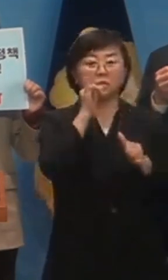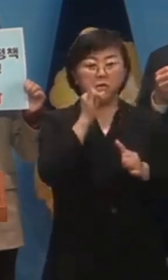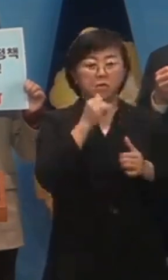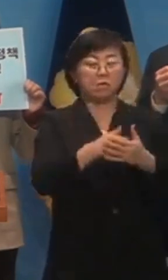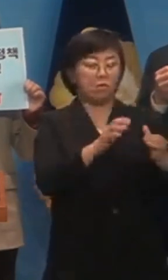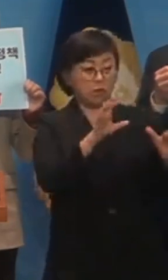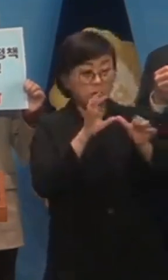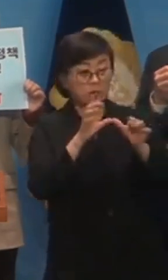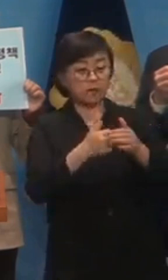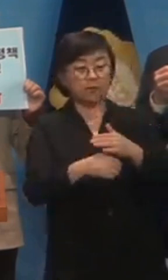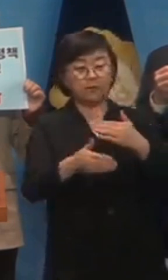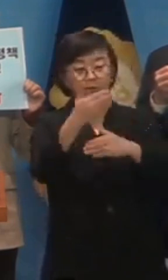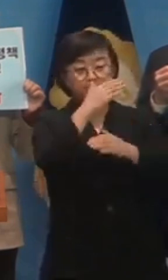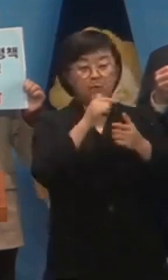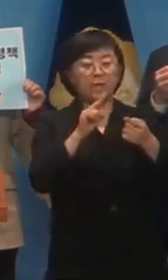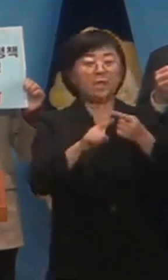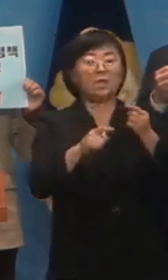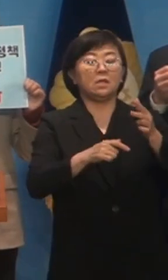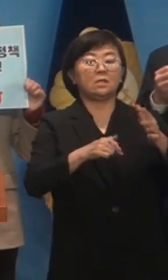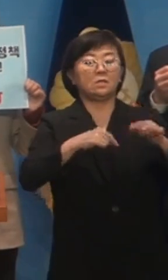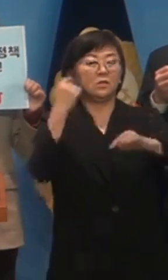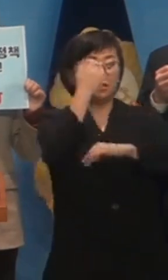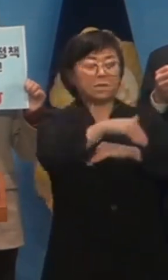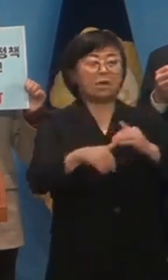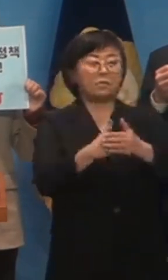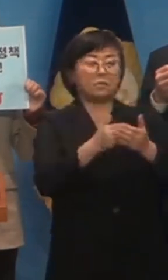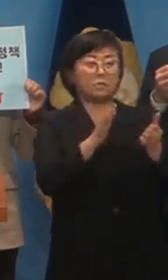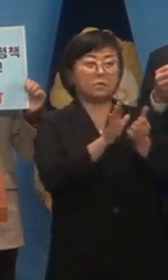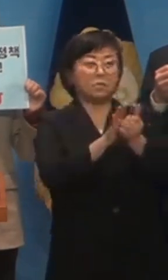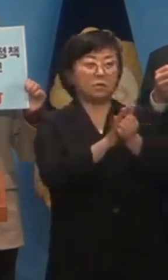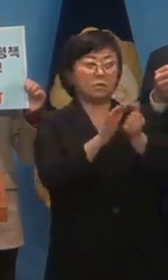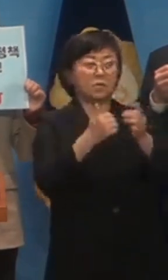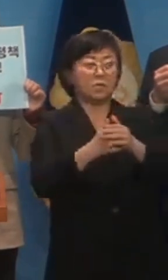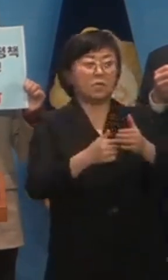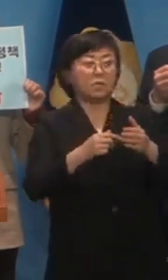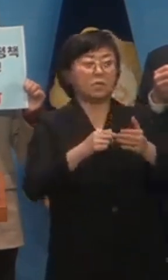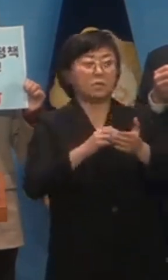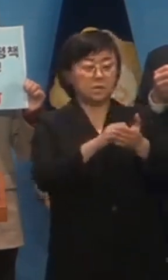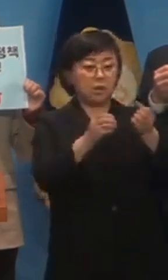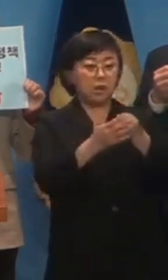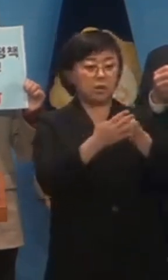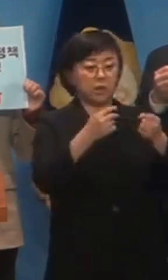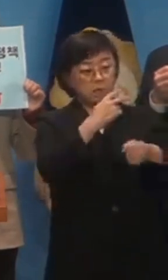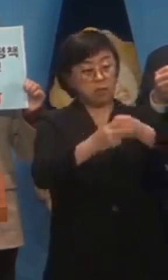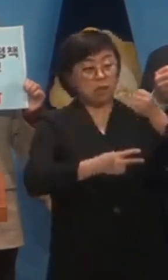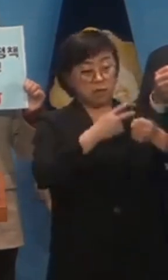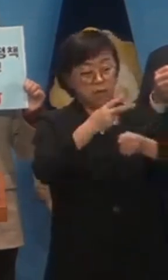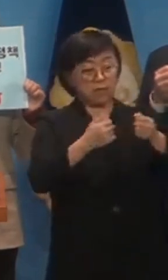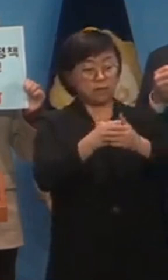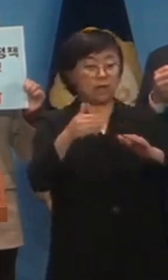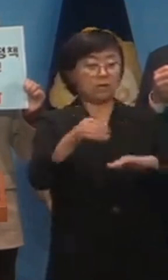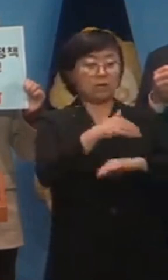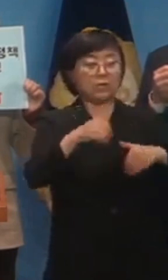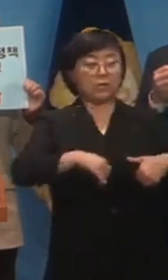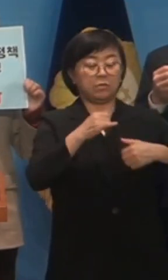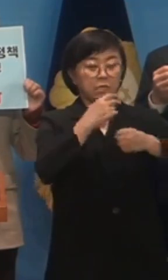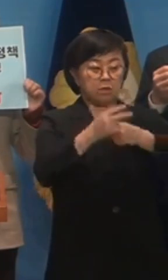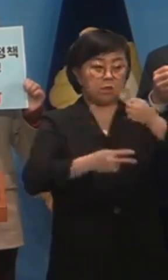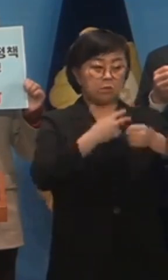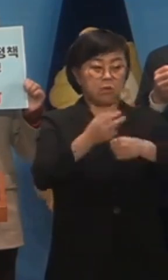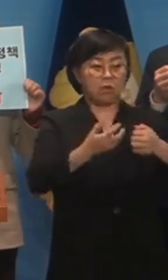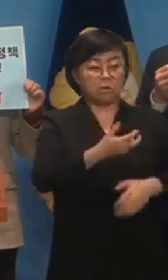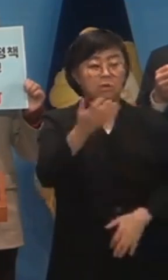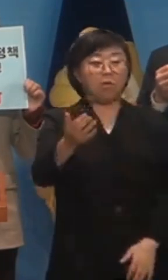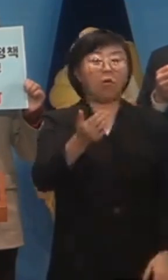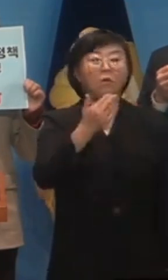왔습니다. 청년 내일 채용 공제를 신청하면 만기까지 2년은 그 회사에 재직해야 하기 때문에 최소 2년은